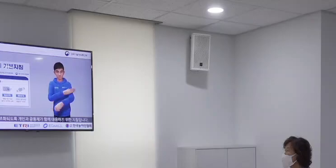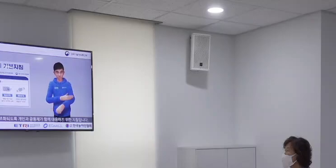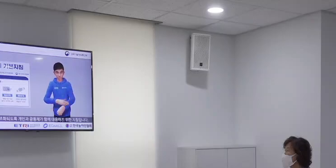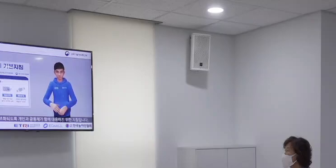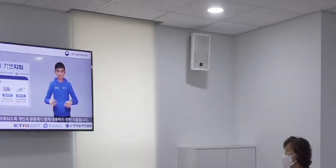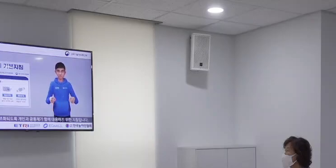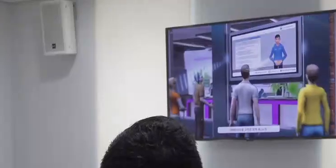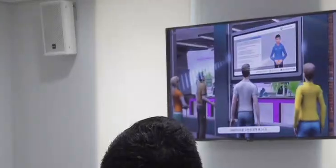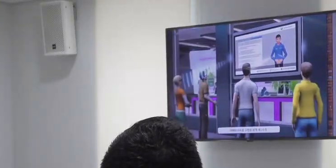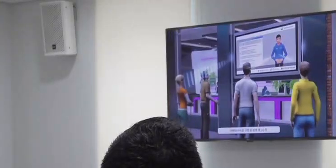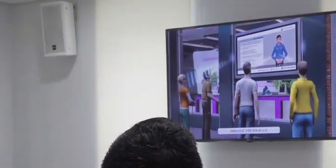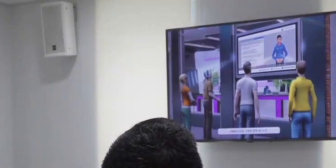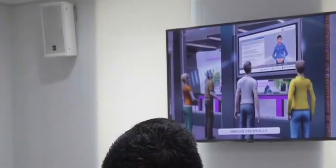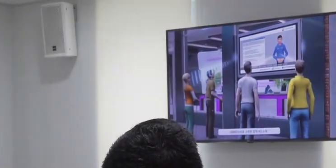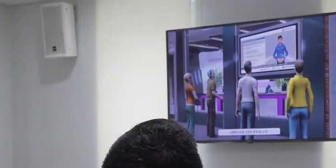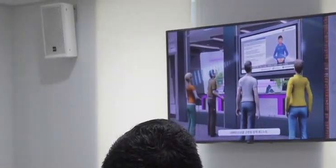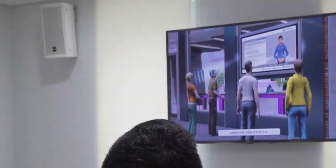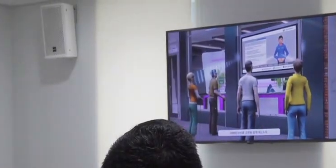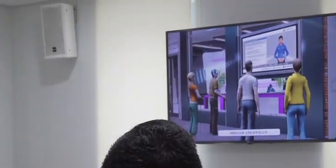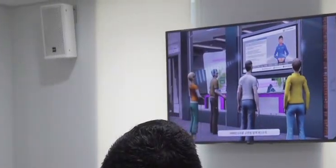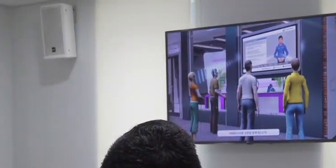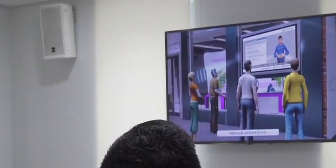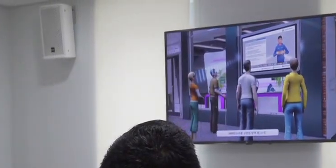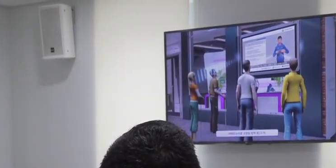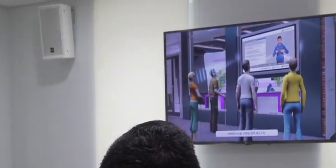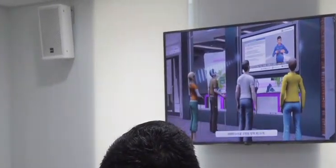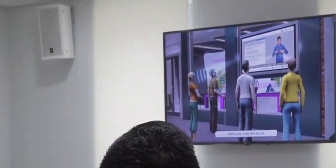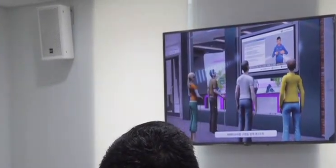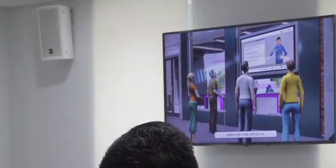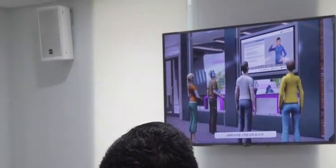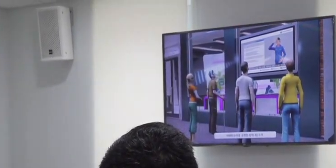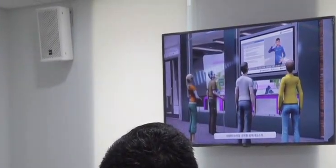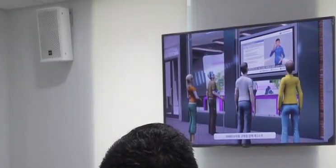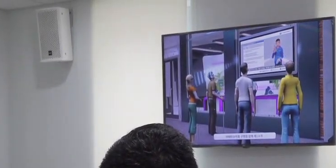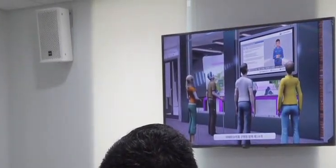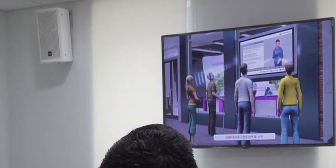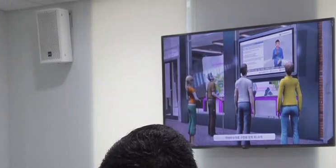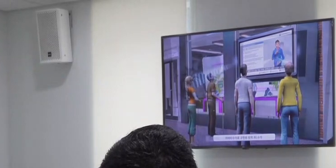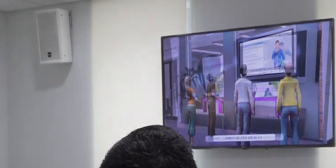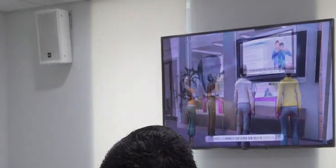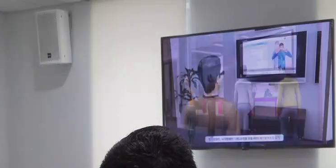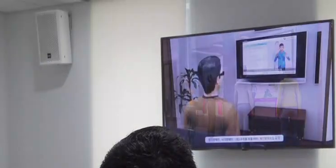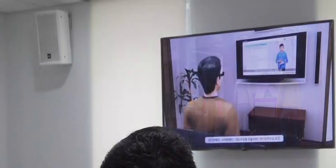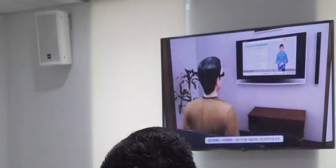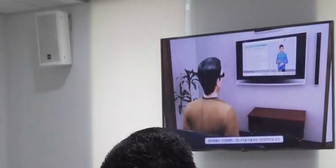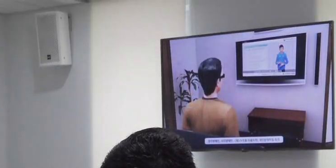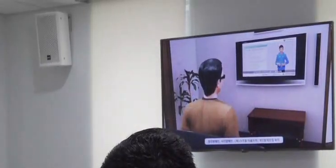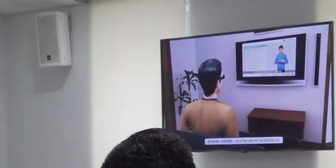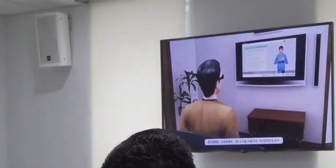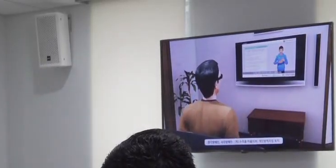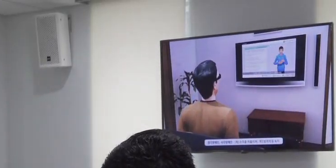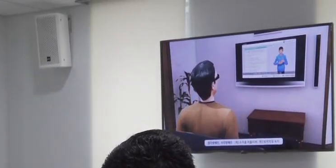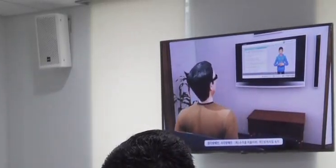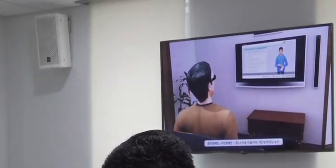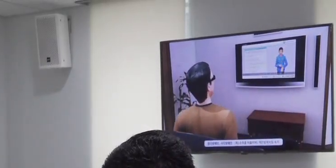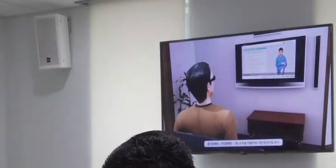연구진은 이런 의견을 토대로 다양한 수어방송을 개발하고 있습니다. 한국어를 수어로 자동